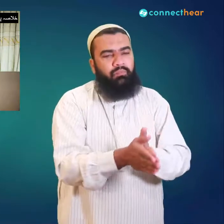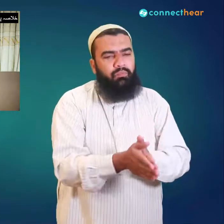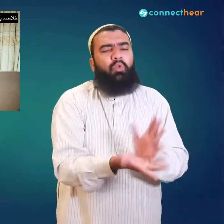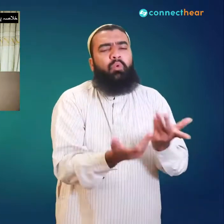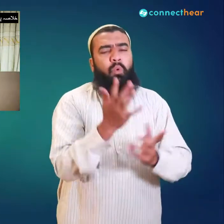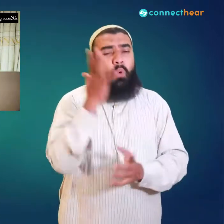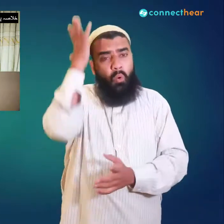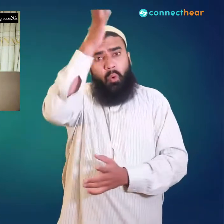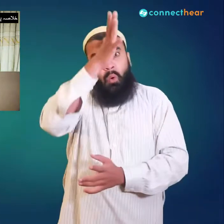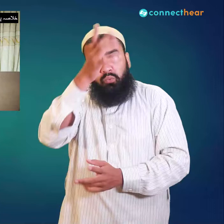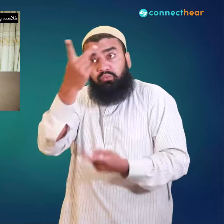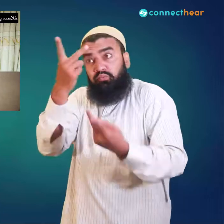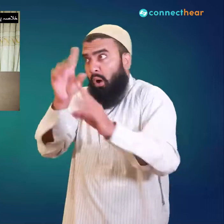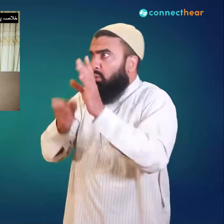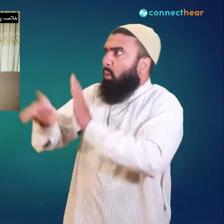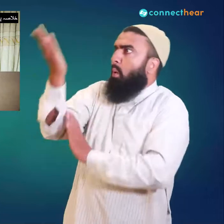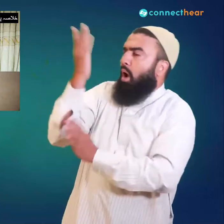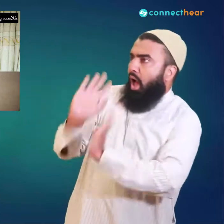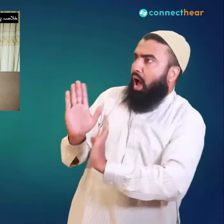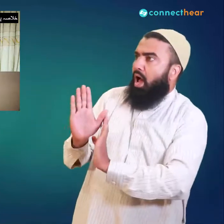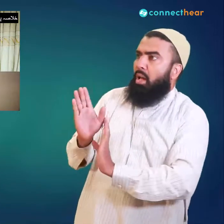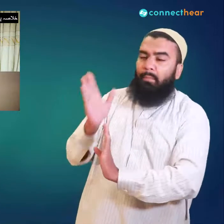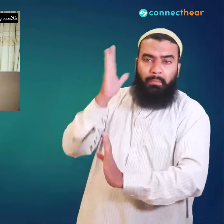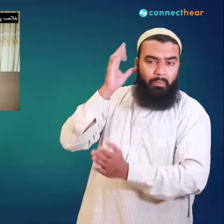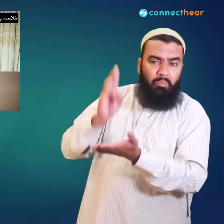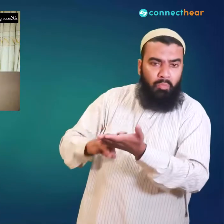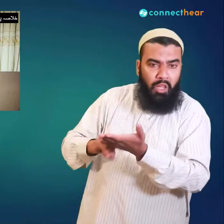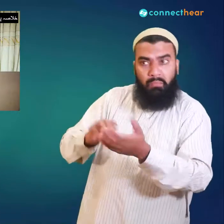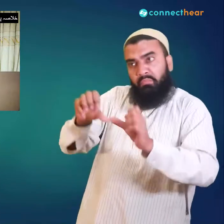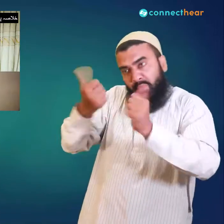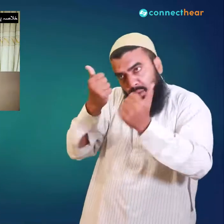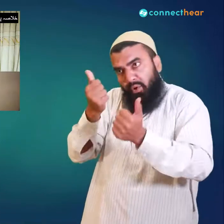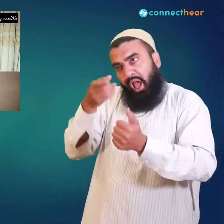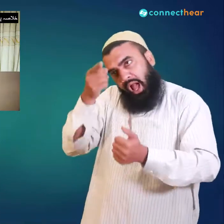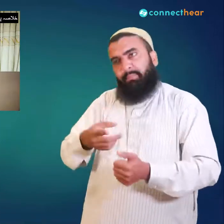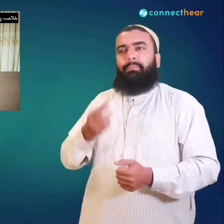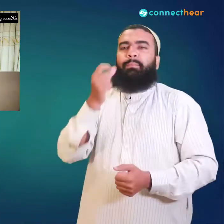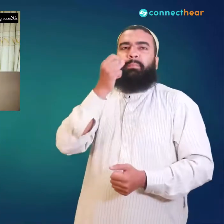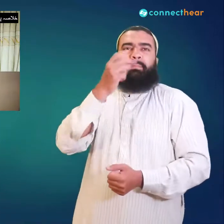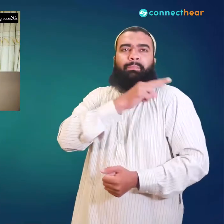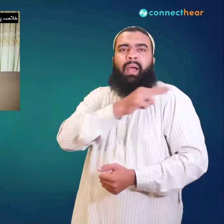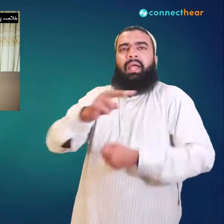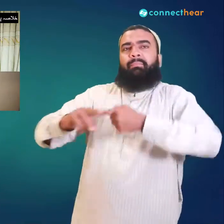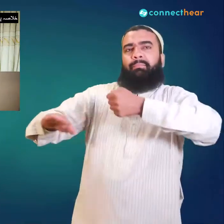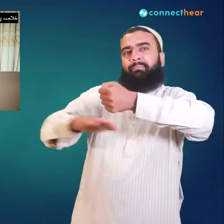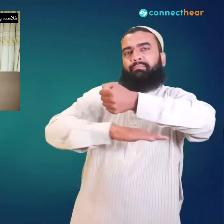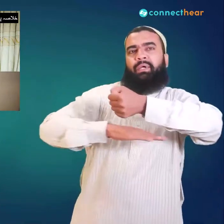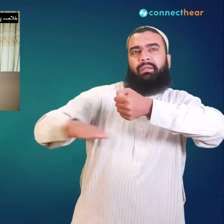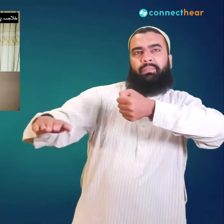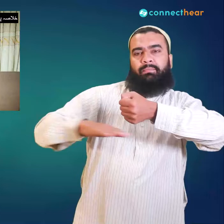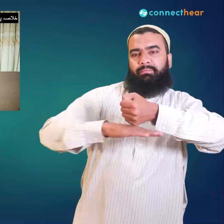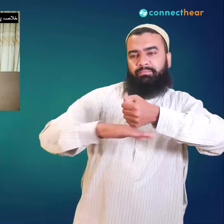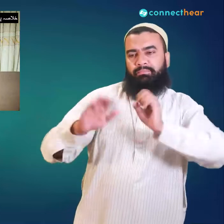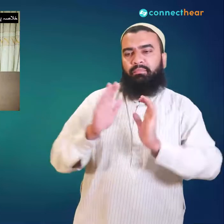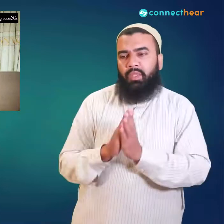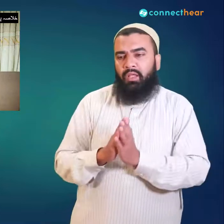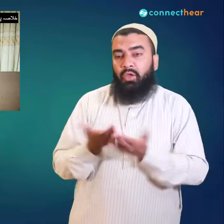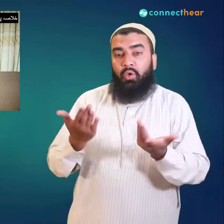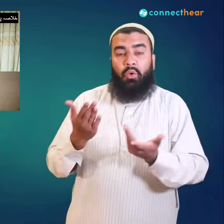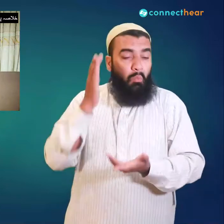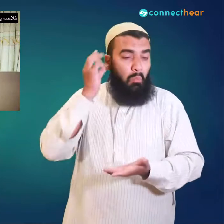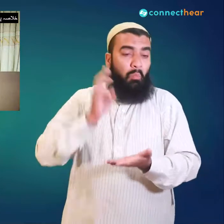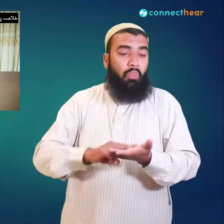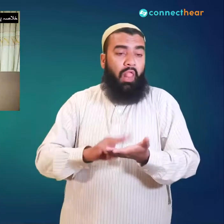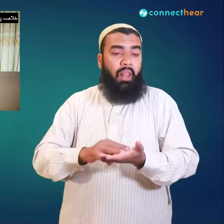ہی مسلمانوں کو ایذا دیتا ہو، لیکن جب وہ اسلام قبول کر لے گا، ایمان قبول کرے گا، تو سارے معاملات اس